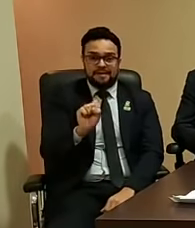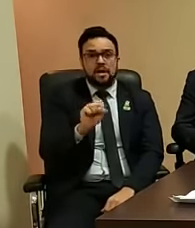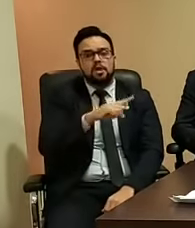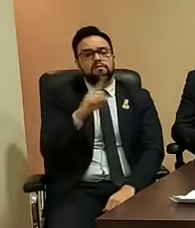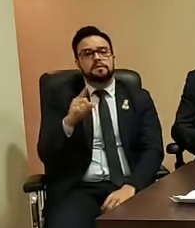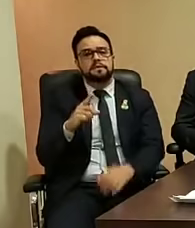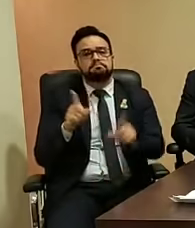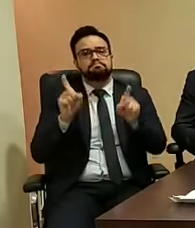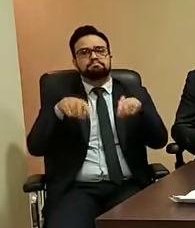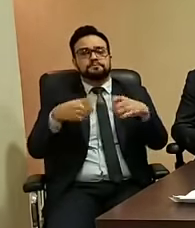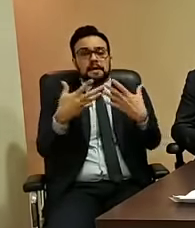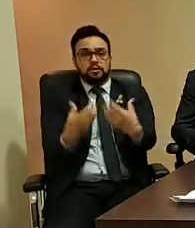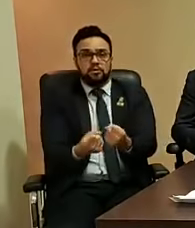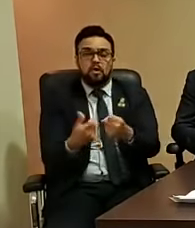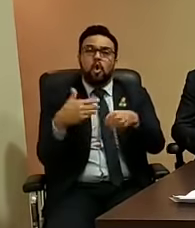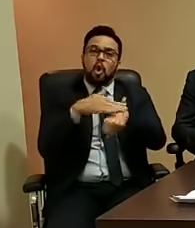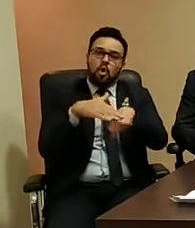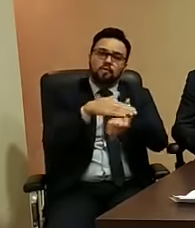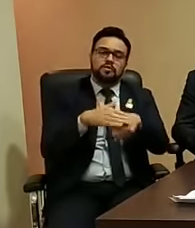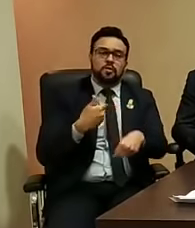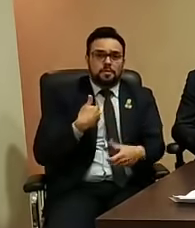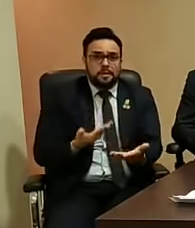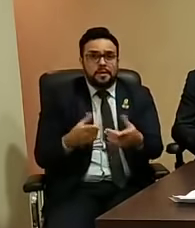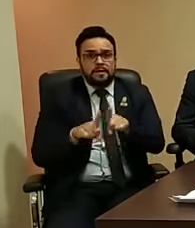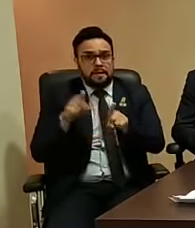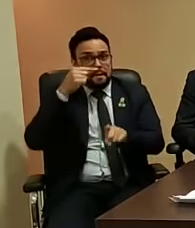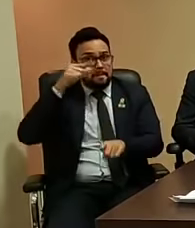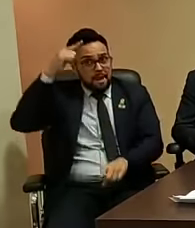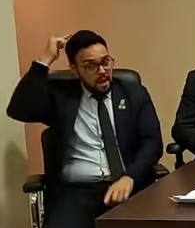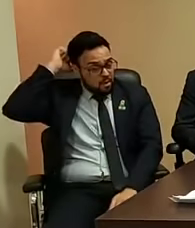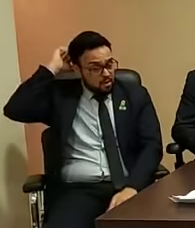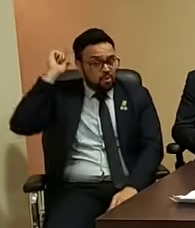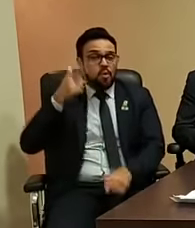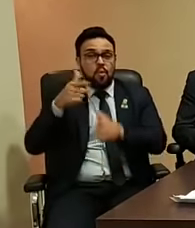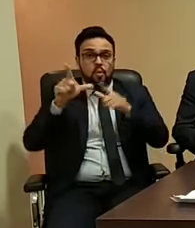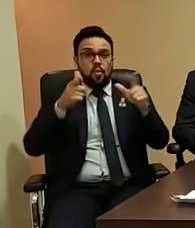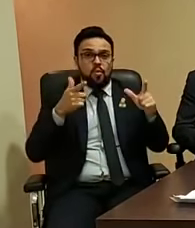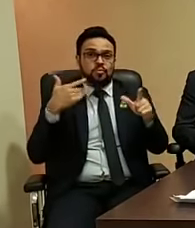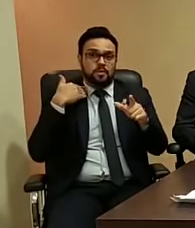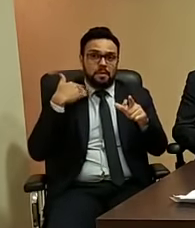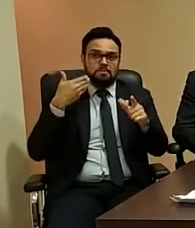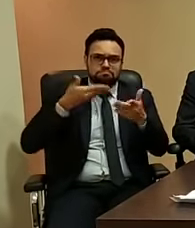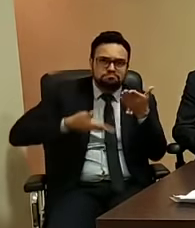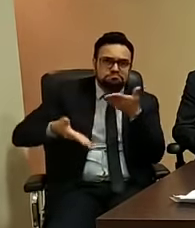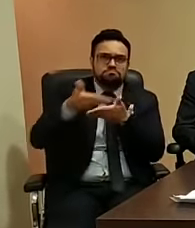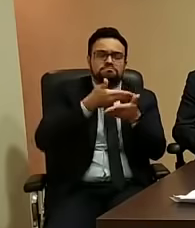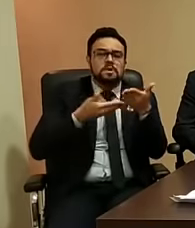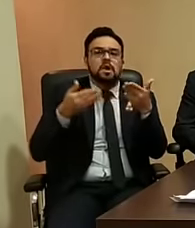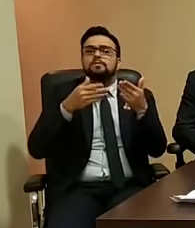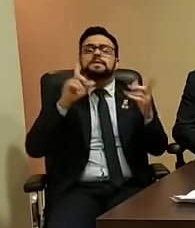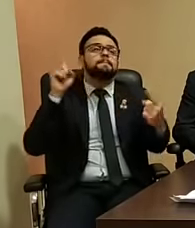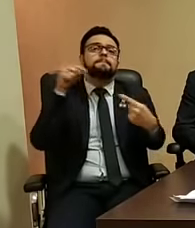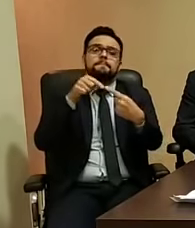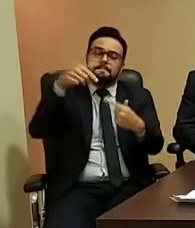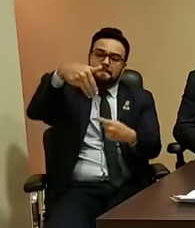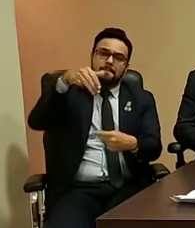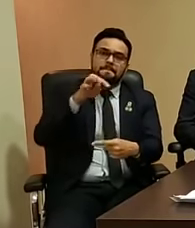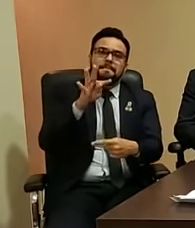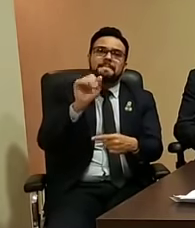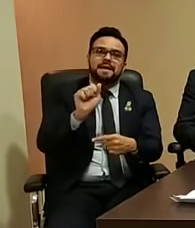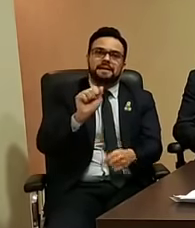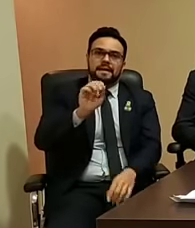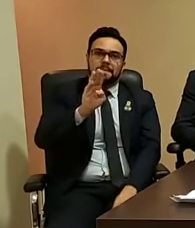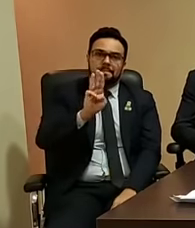né, você conversou comigo, conversou com o Paulo Guedes, foi com seus colegas de outros bancos também, que passou a ser a sua meta à frente do